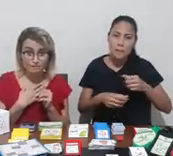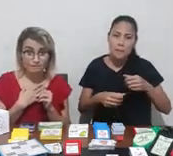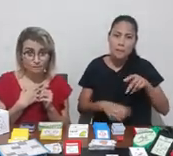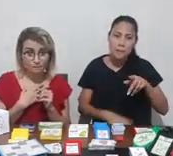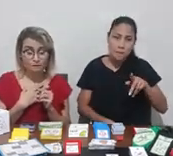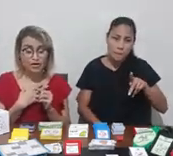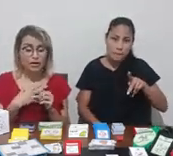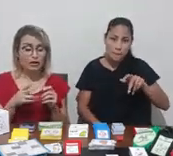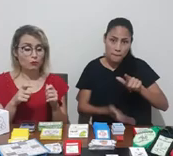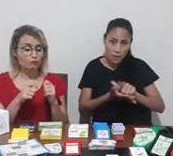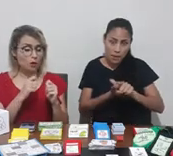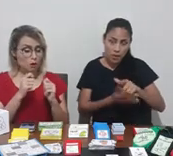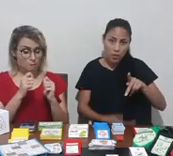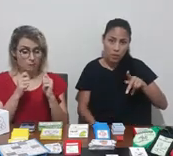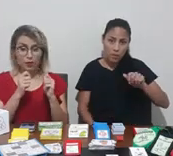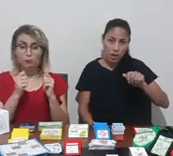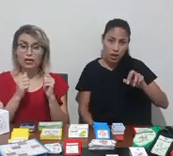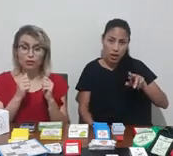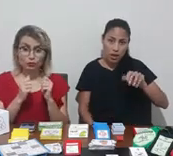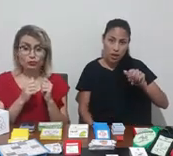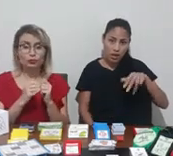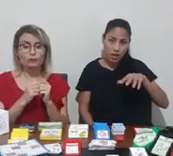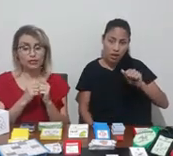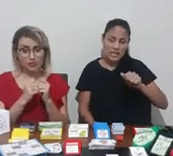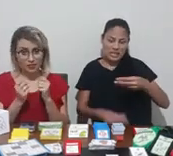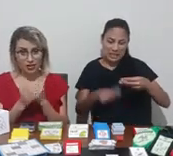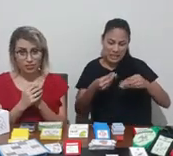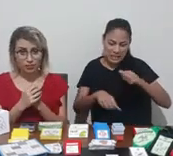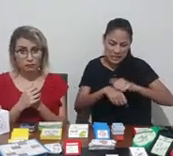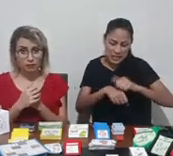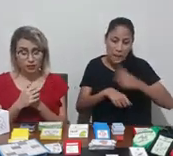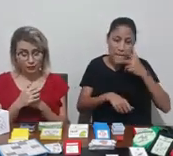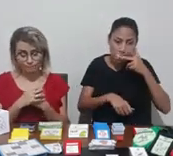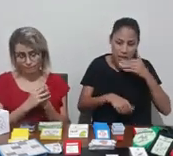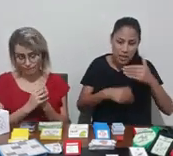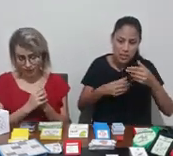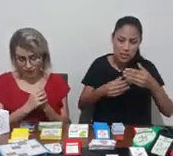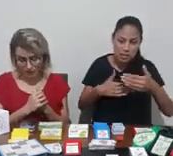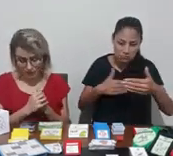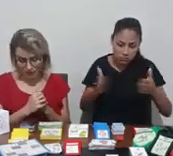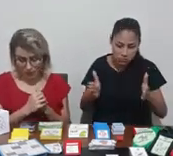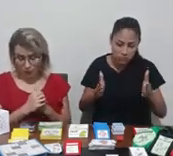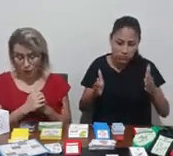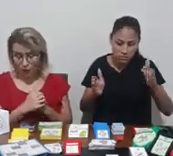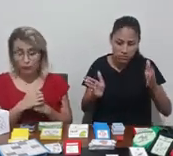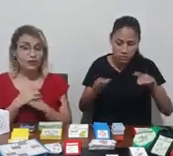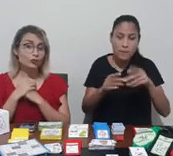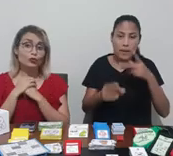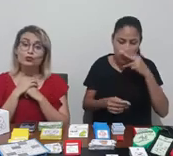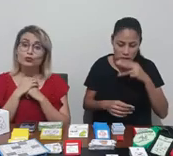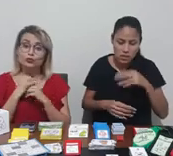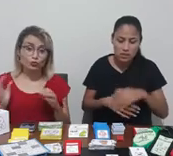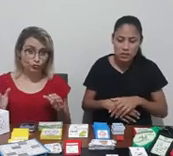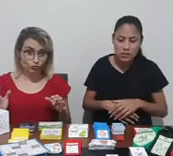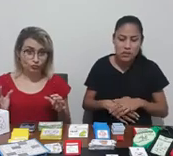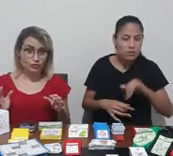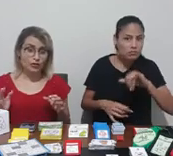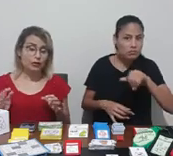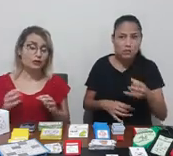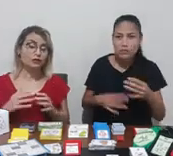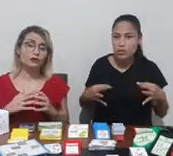Paraná, tá? É um papelão bem duro, parece caixa de papelão, tá? E eu aproveito